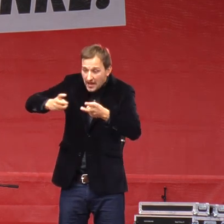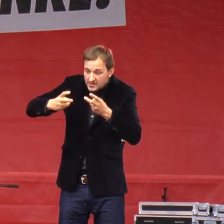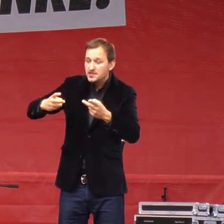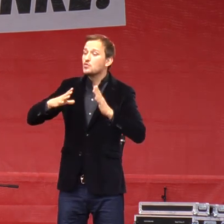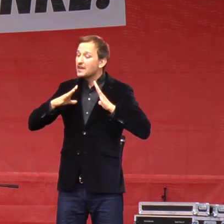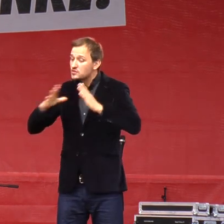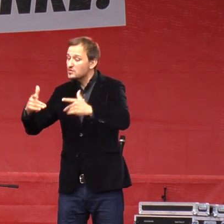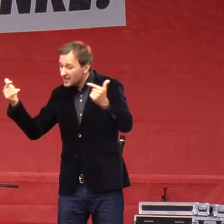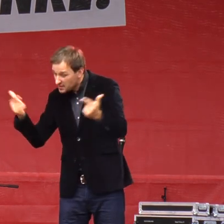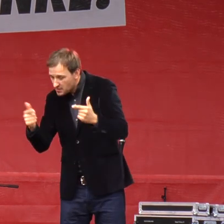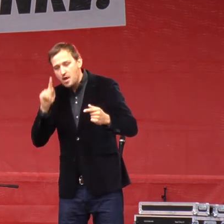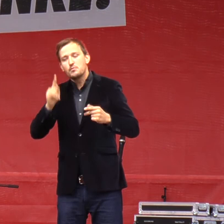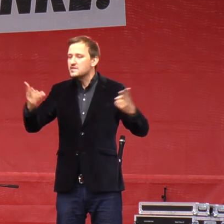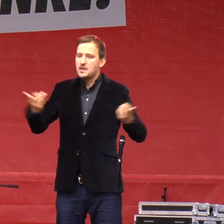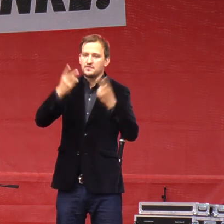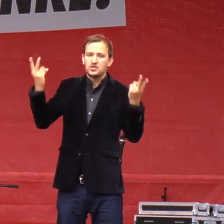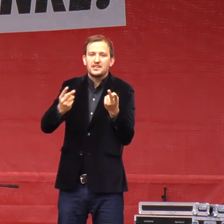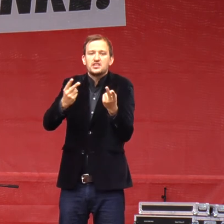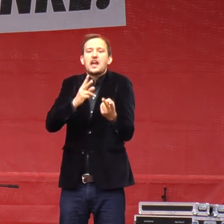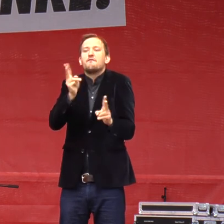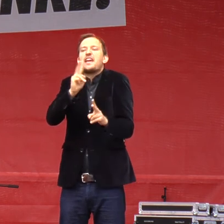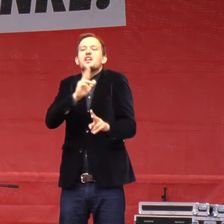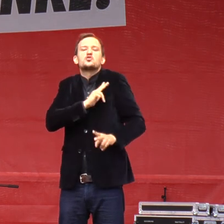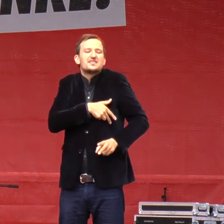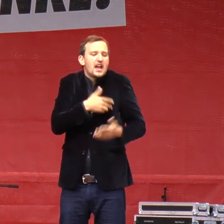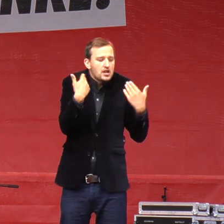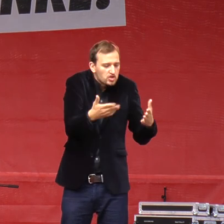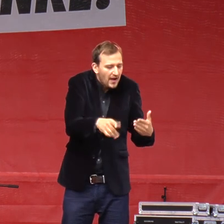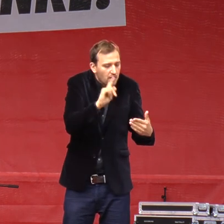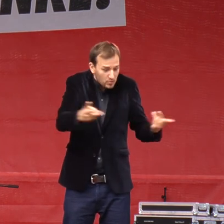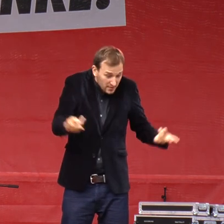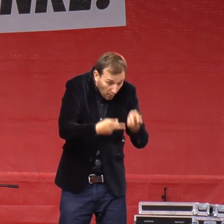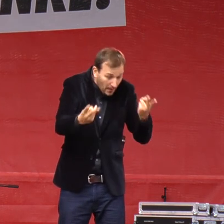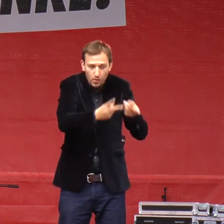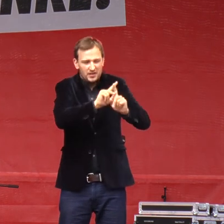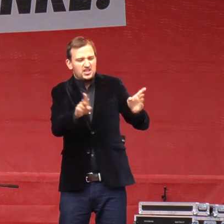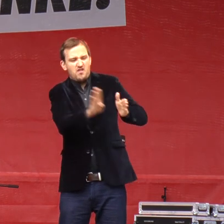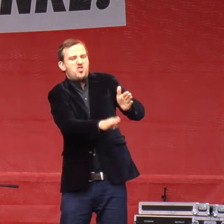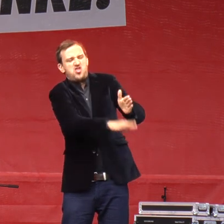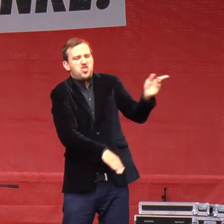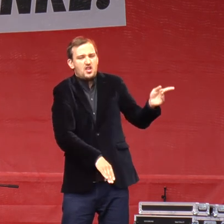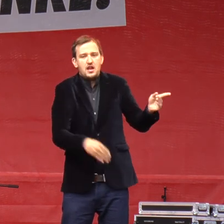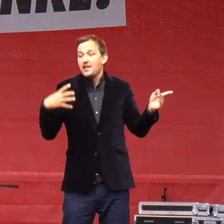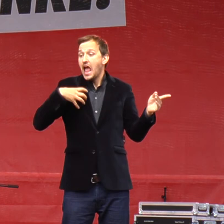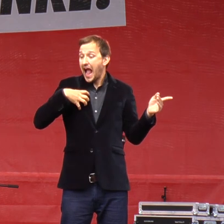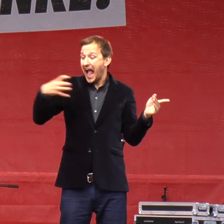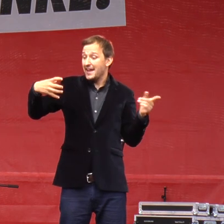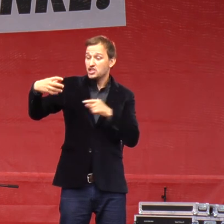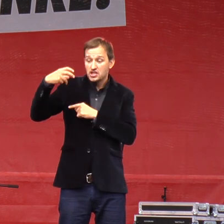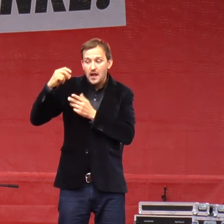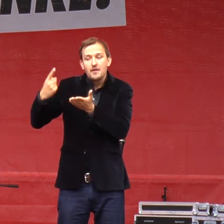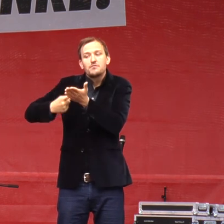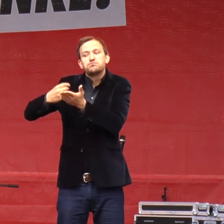Gesundheit, dass die sozial Schwächeren gefördert werden, ja, und nicht benachteiligt werden, dass Reiche und Vermögende ordentlich